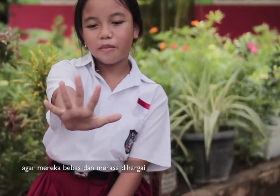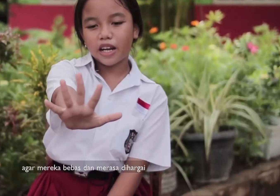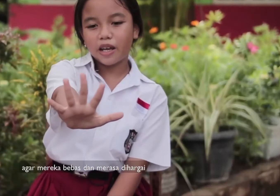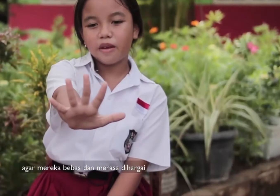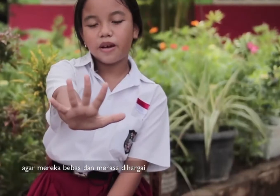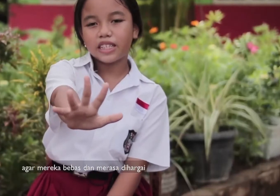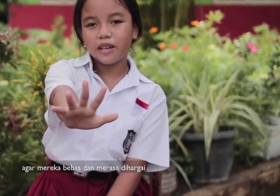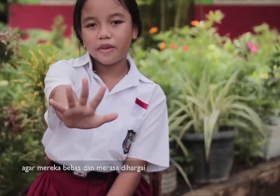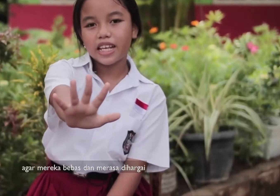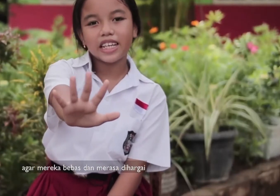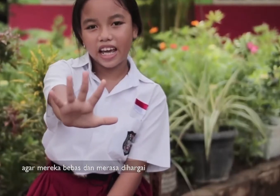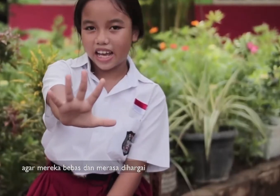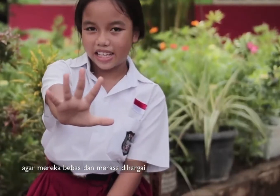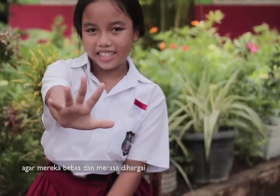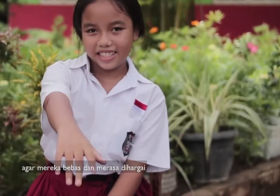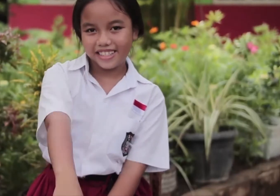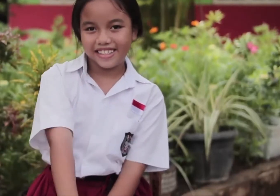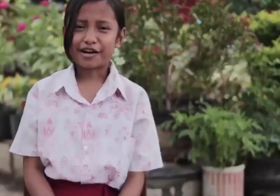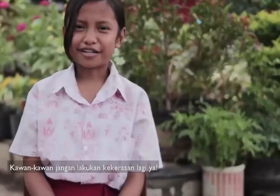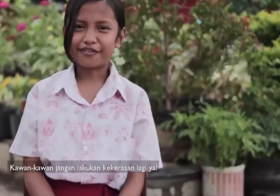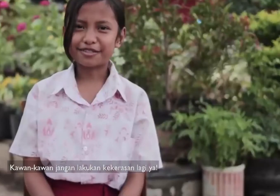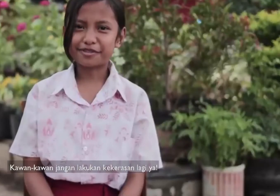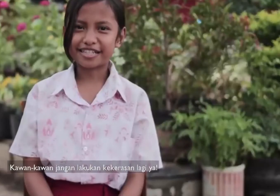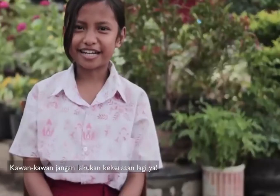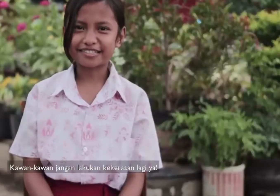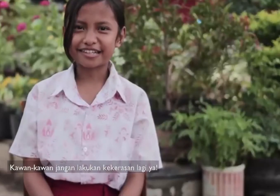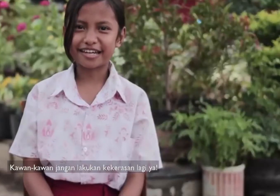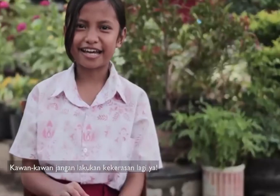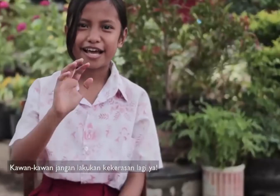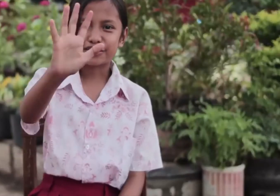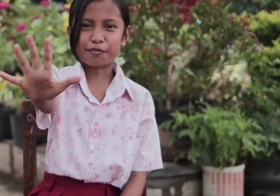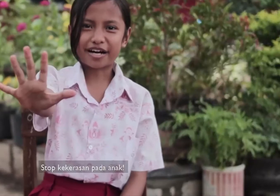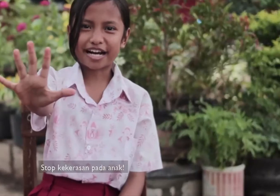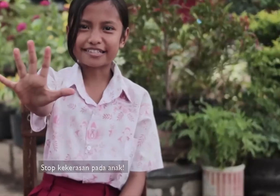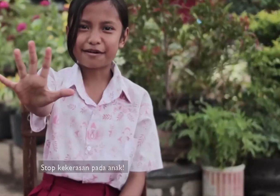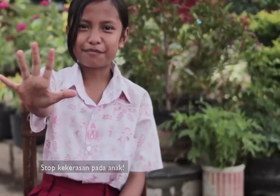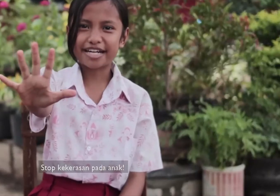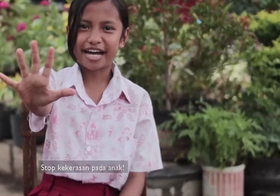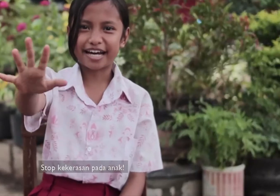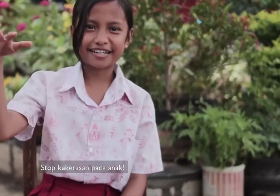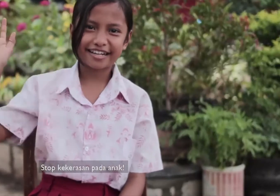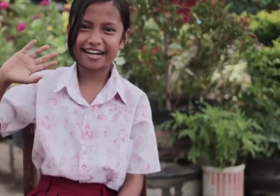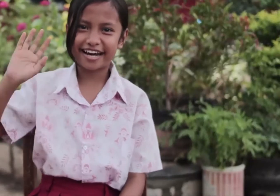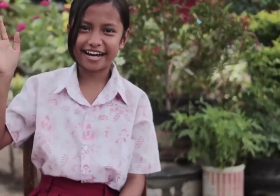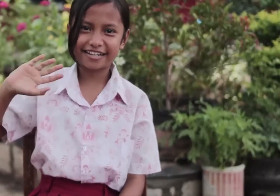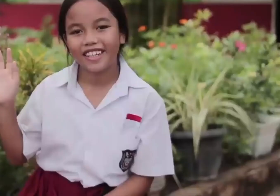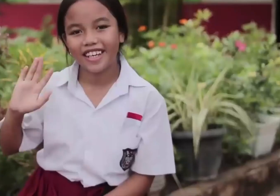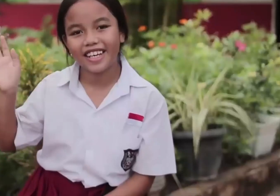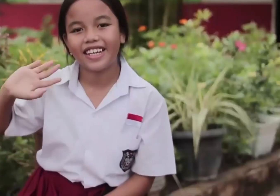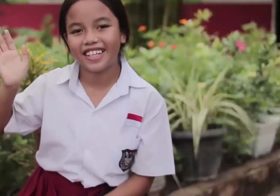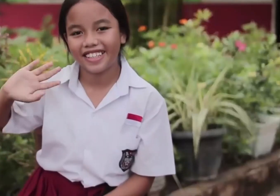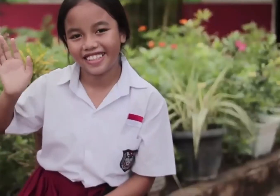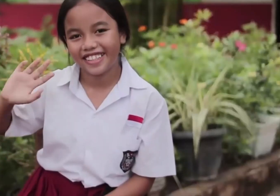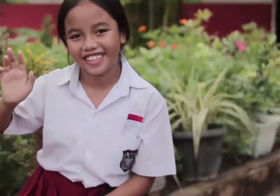kepada anak agar mereka bebas dan merasa dihargai. Kawan-kawan jangan benci kekerasan ya. Stop kekerasan pada anak.